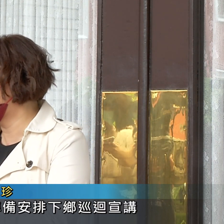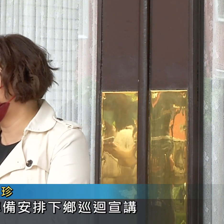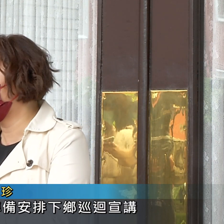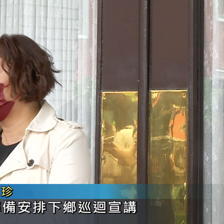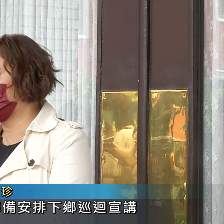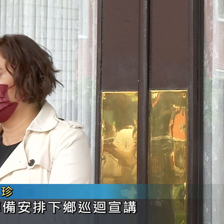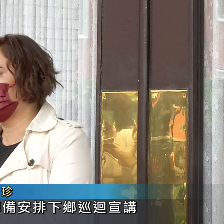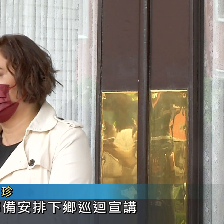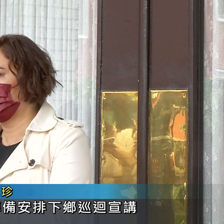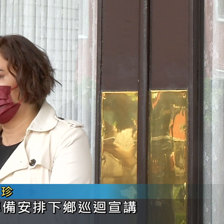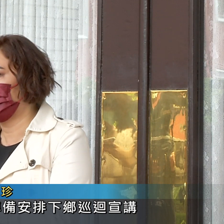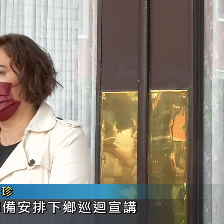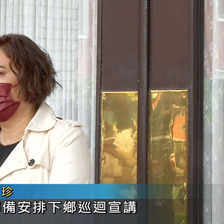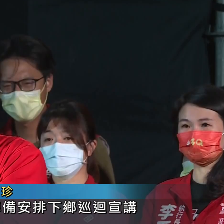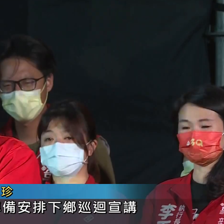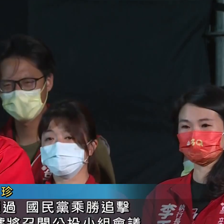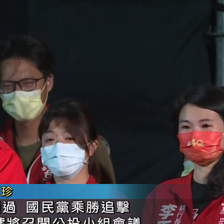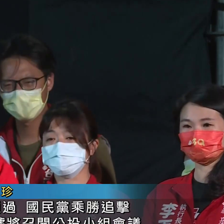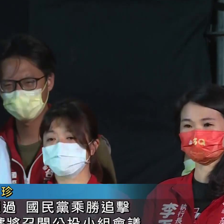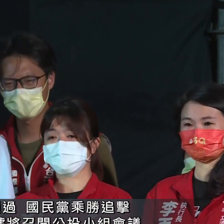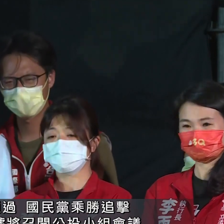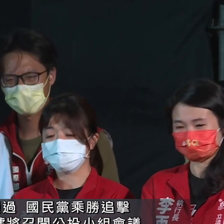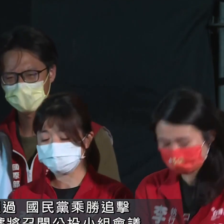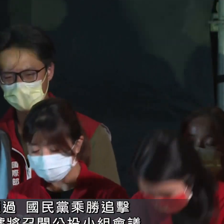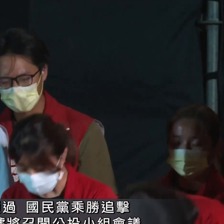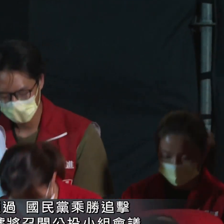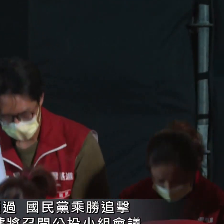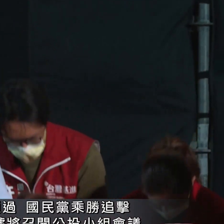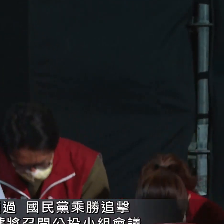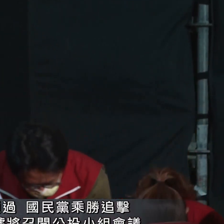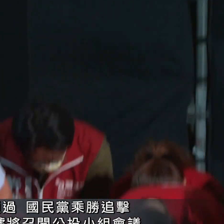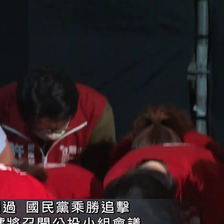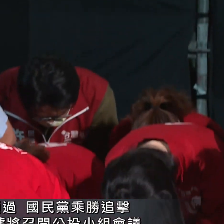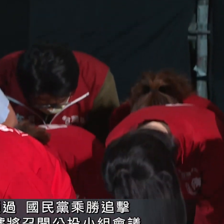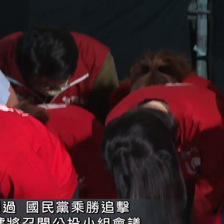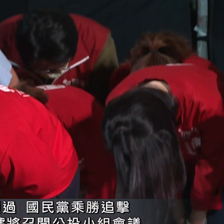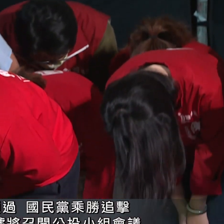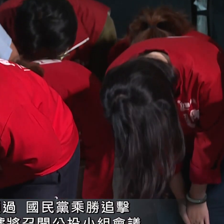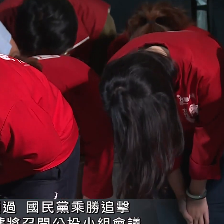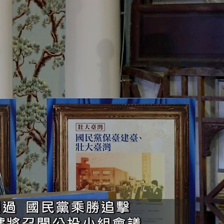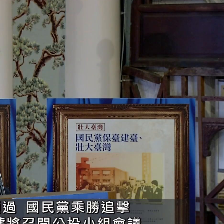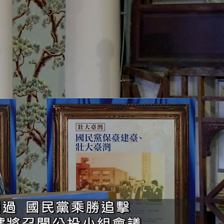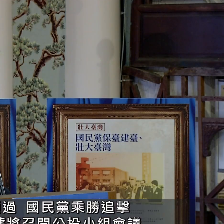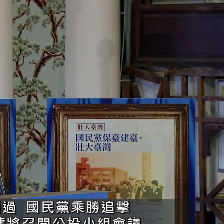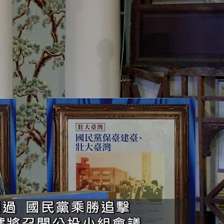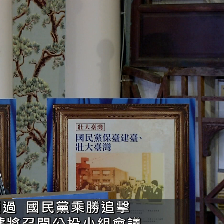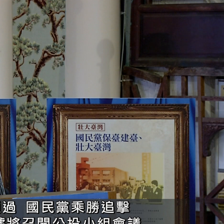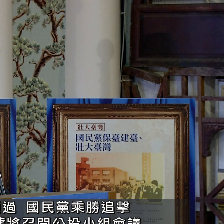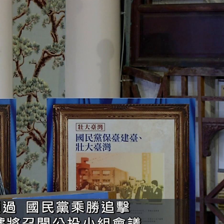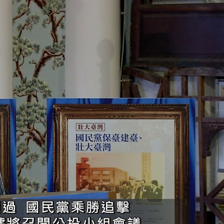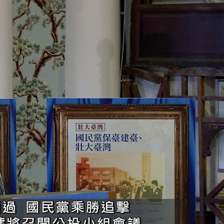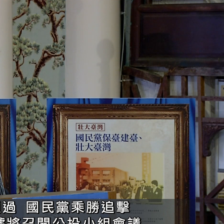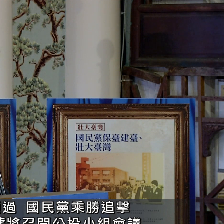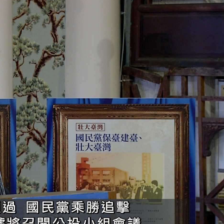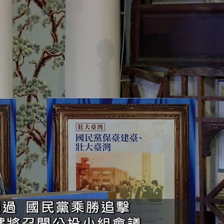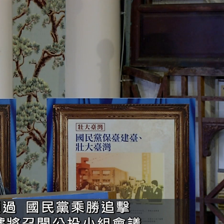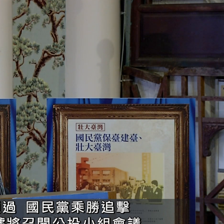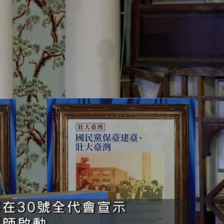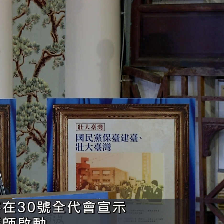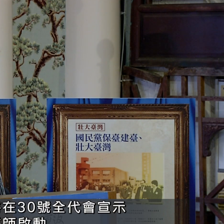乡巡回的宣讲。 陈柏惟罢免案通过，国民党乘胜追击。国民党中央26号召开公投小组会议，党主席